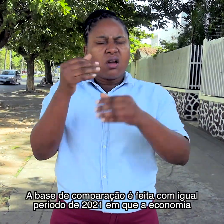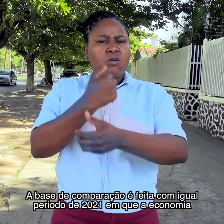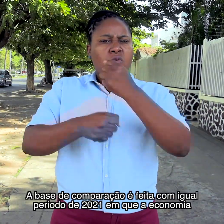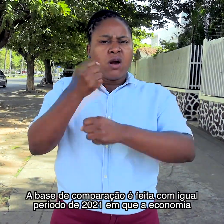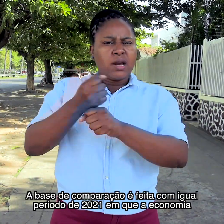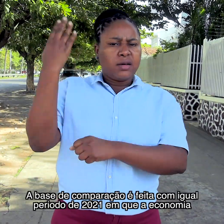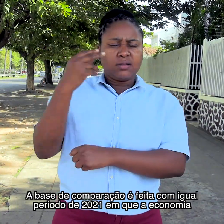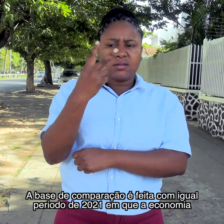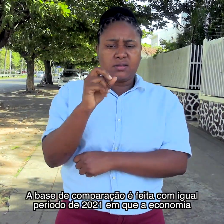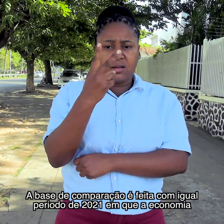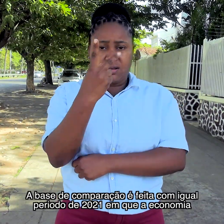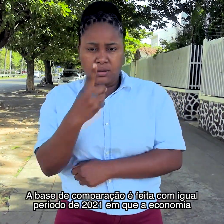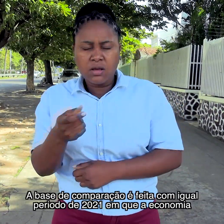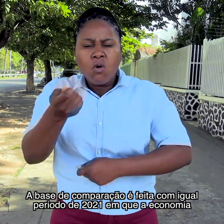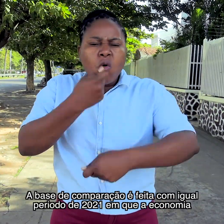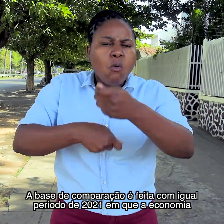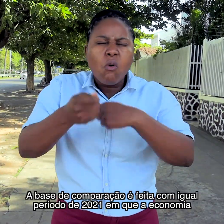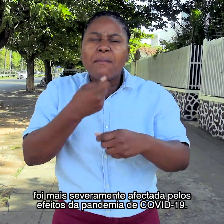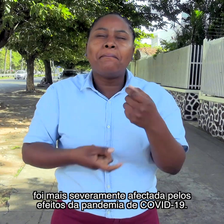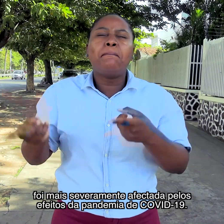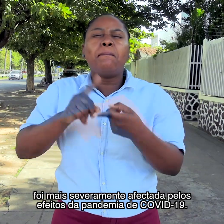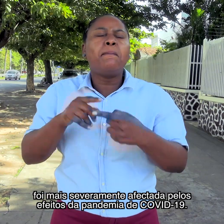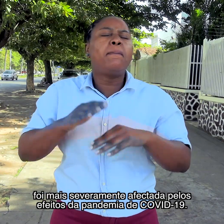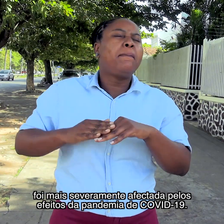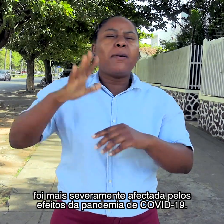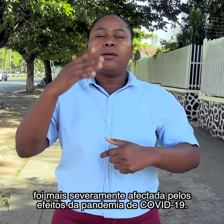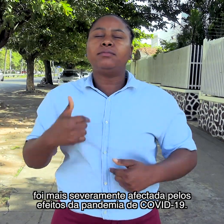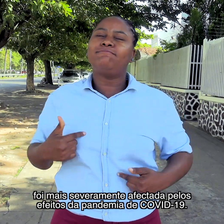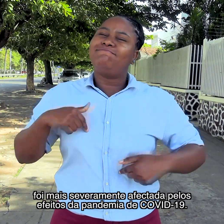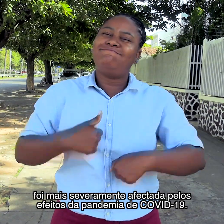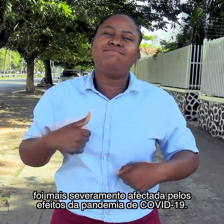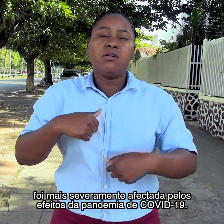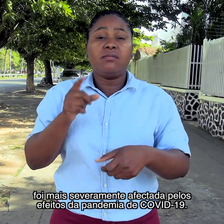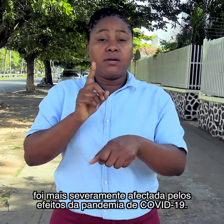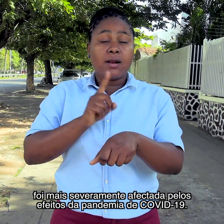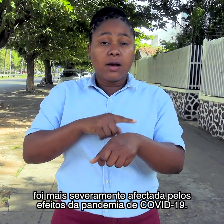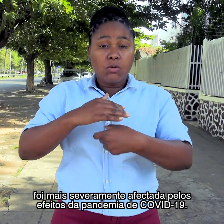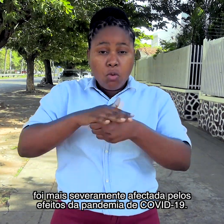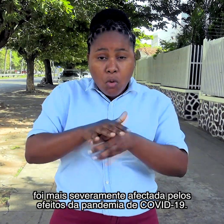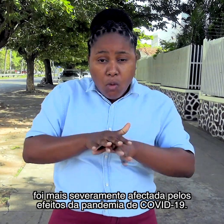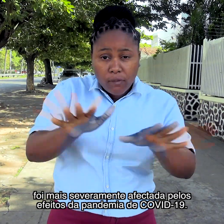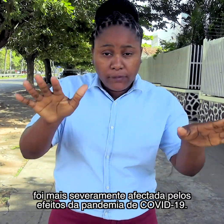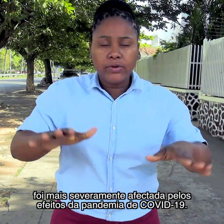igual período de 2021, em que a economia foi mais severamente afetada pelos efeitos da pandemia da Covid-19.